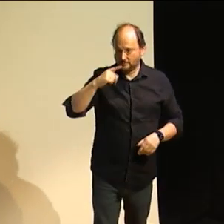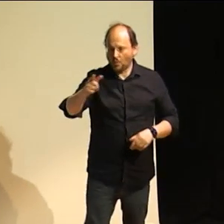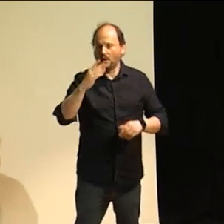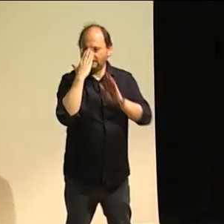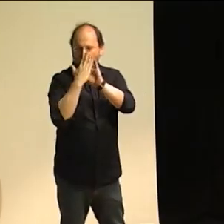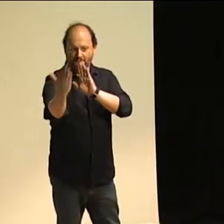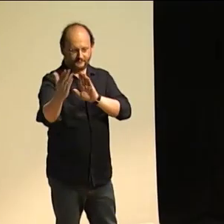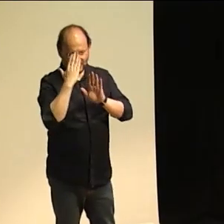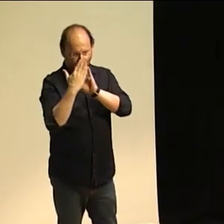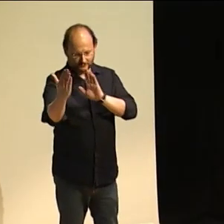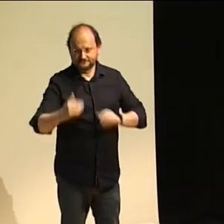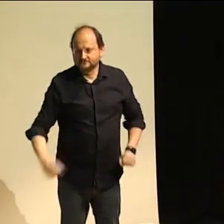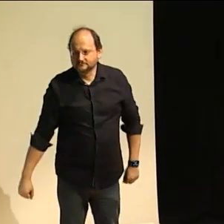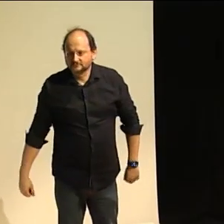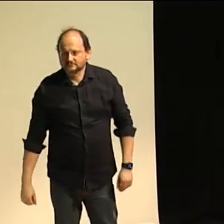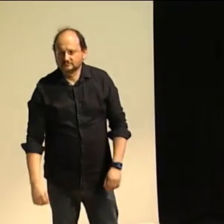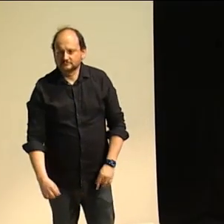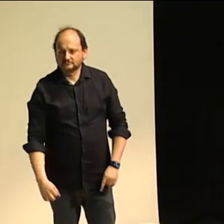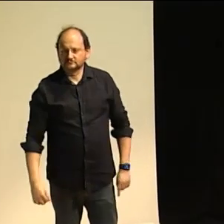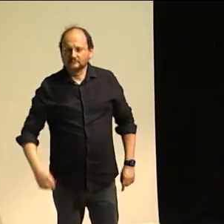Autre question. Là aussi, je vais refaire le miroir.